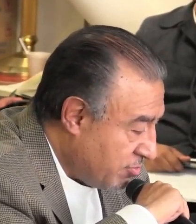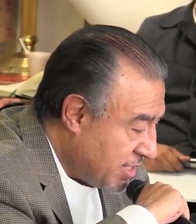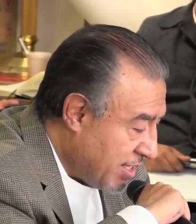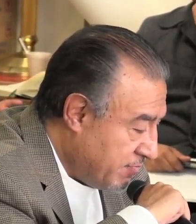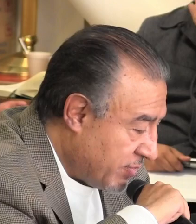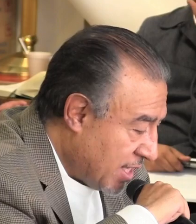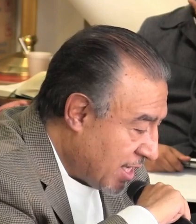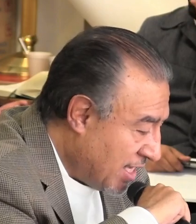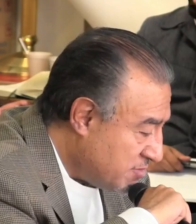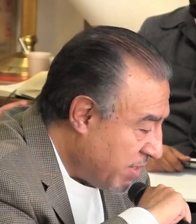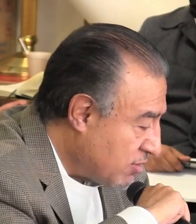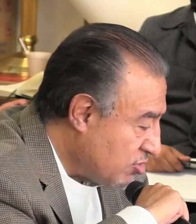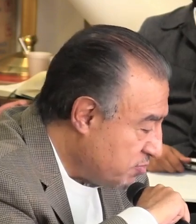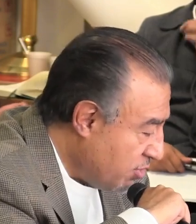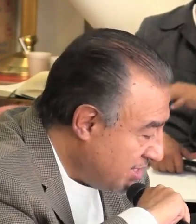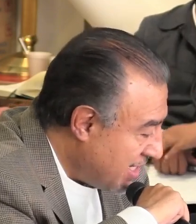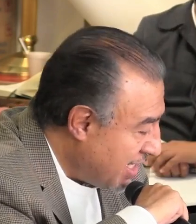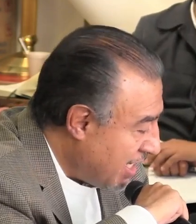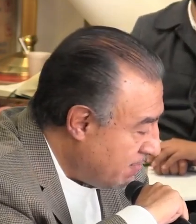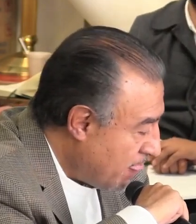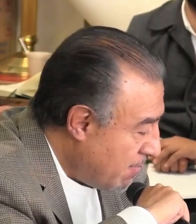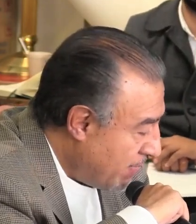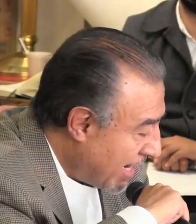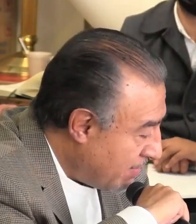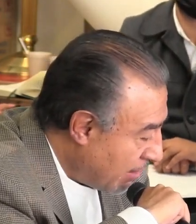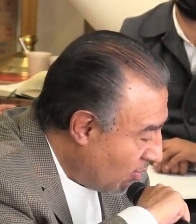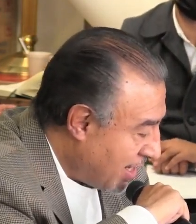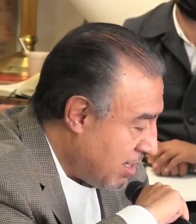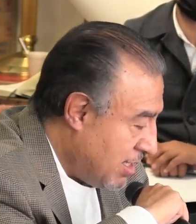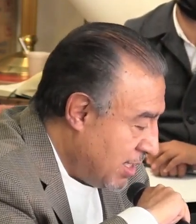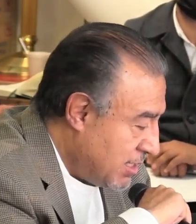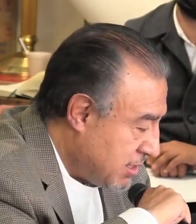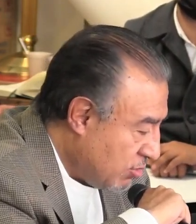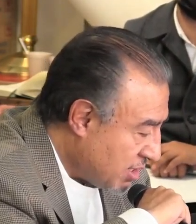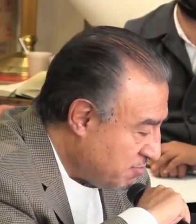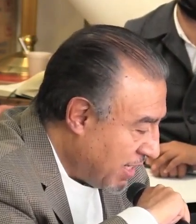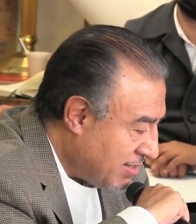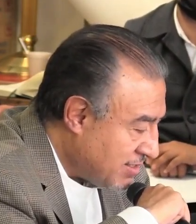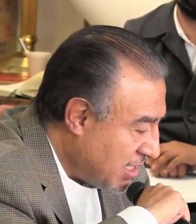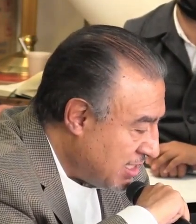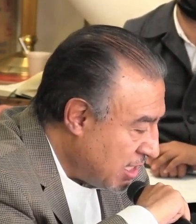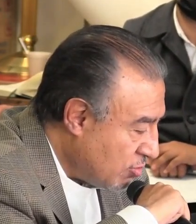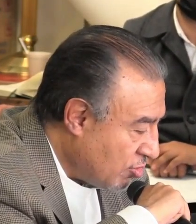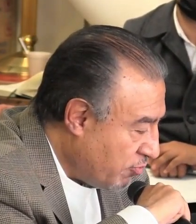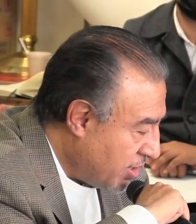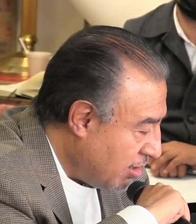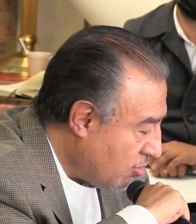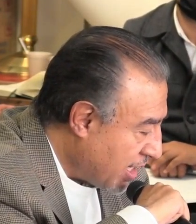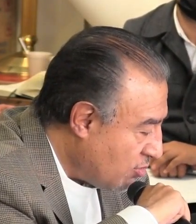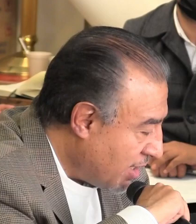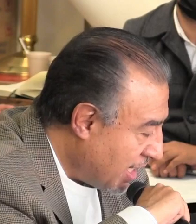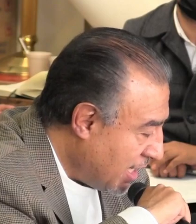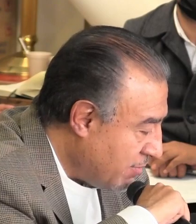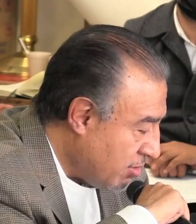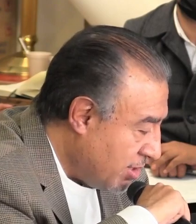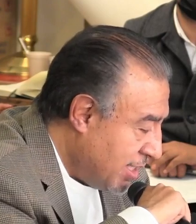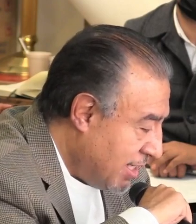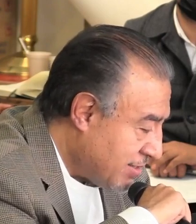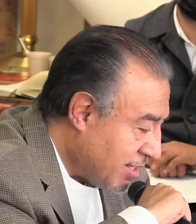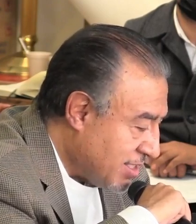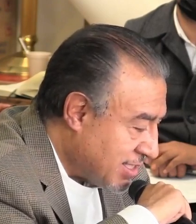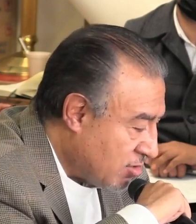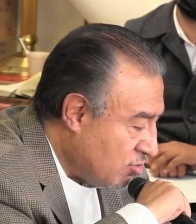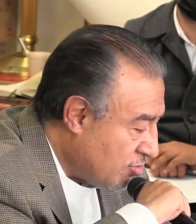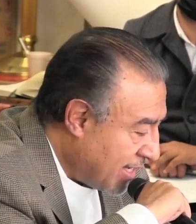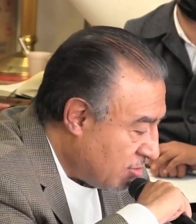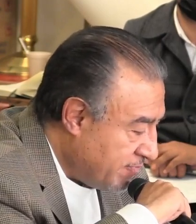integrante del comité, ¿qué aspectos priorizaría para evaluar si los aspirantes al instituto pueden lograr un equilibrio